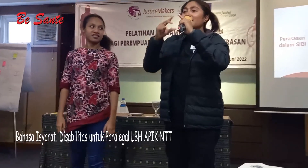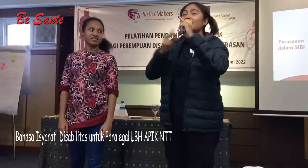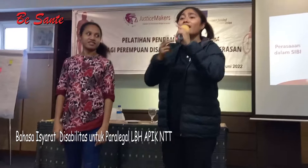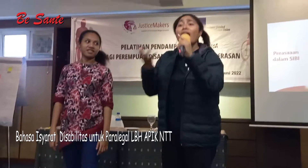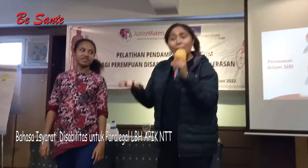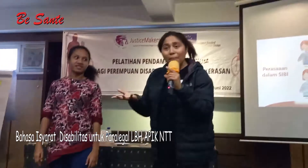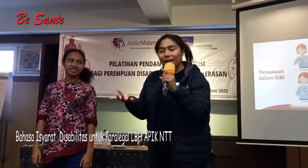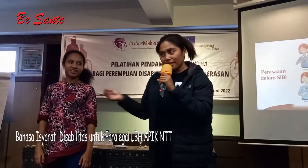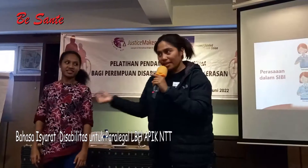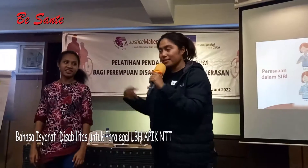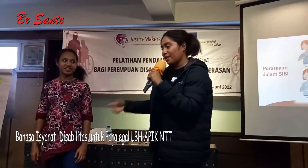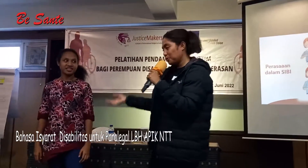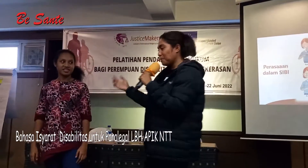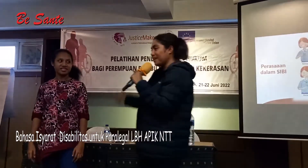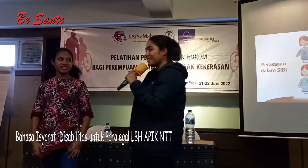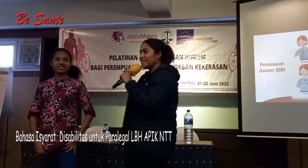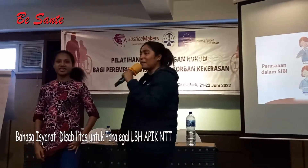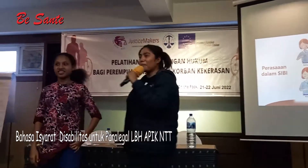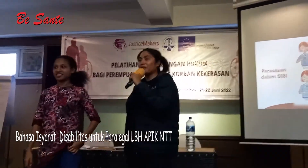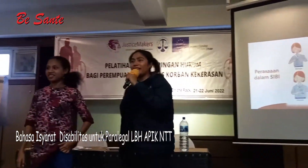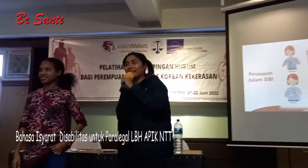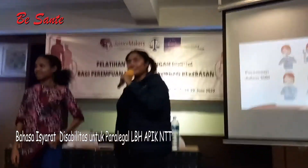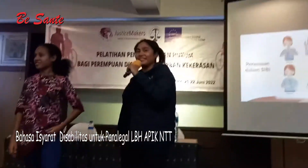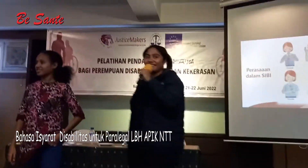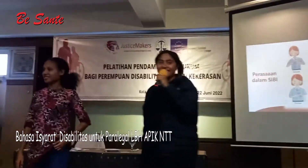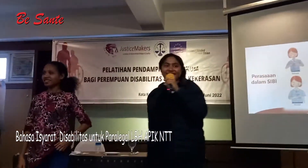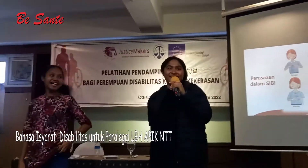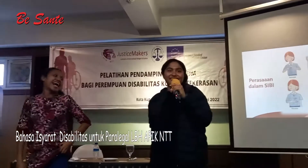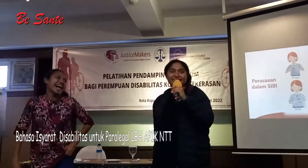Pesan apa? Nanti dia kasih tahu. Coba. Siapa yang mau tanya?